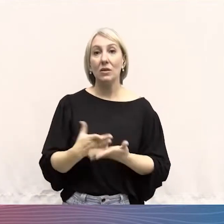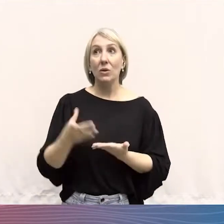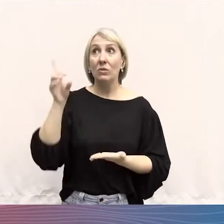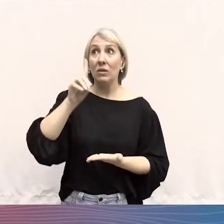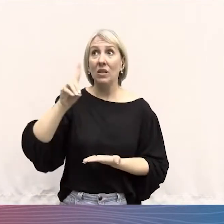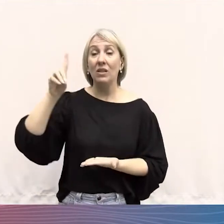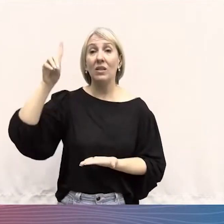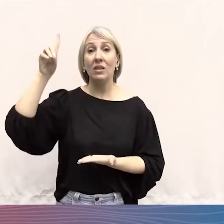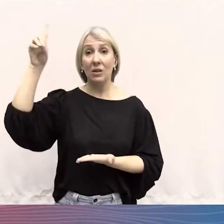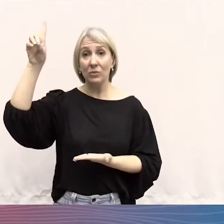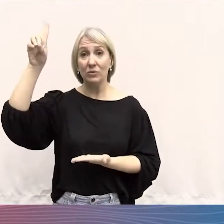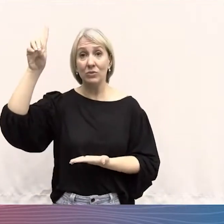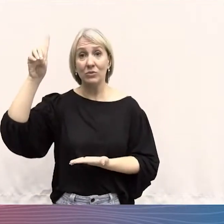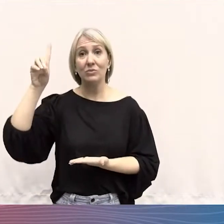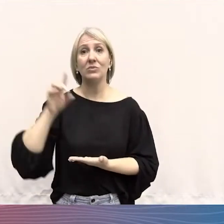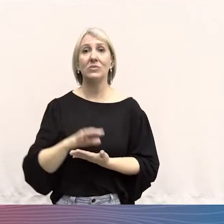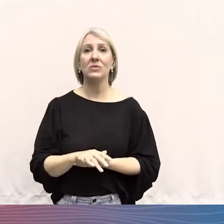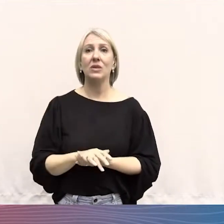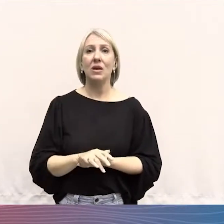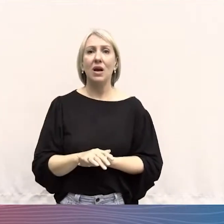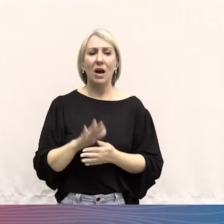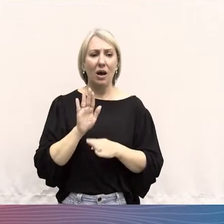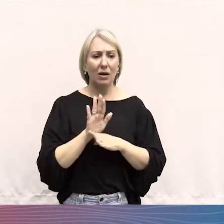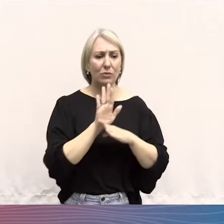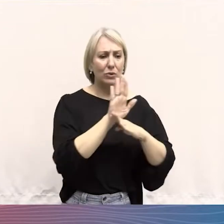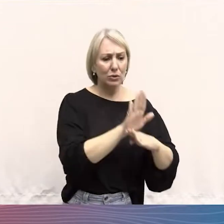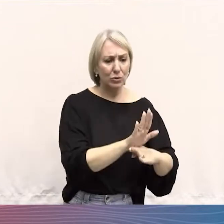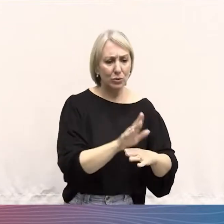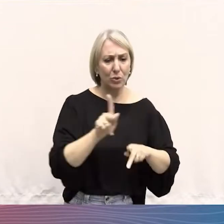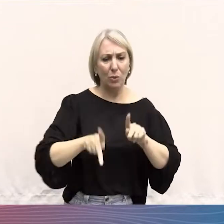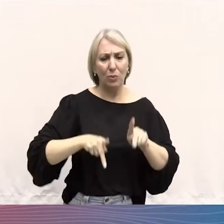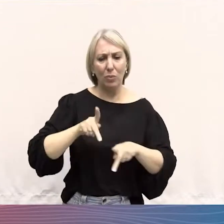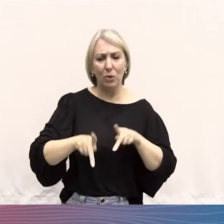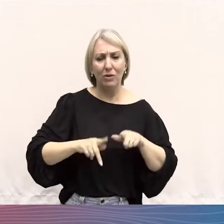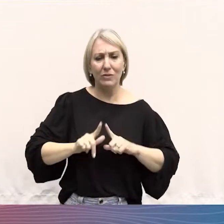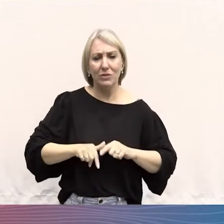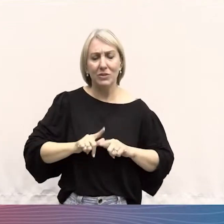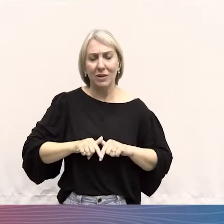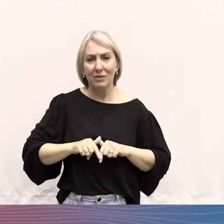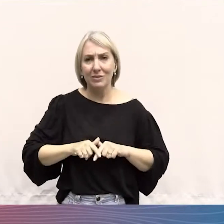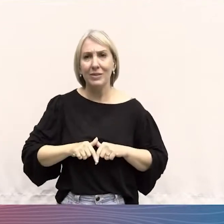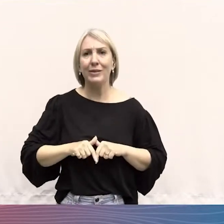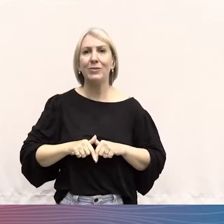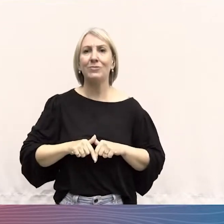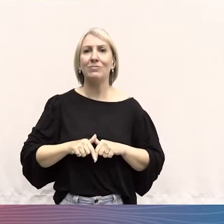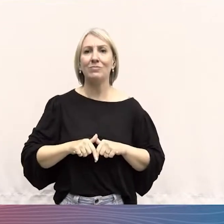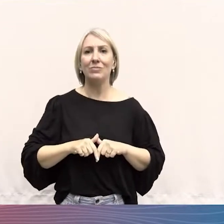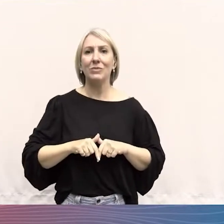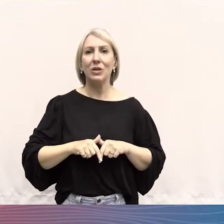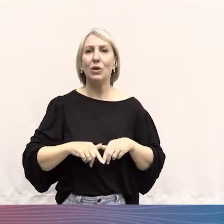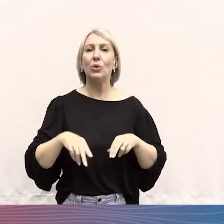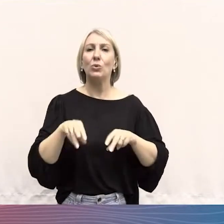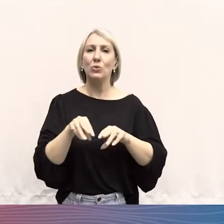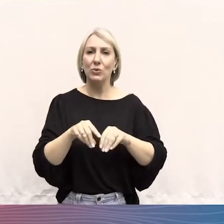para deserto, e no deserto Deus falou a eles. Agora